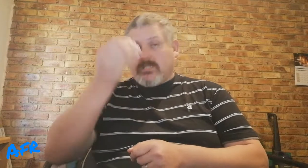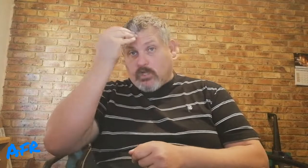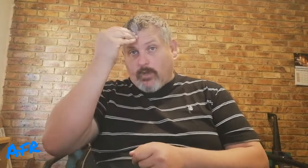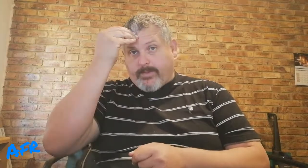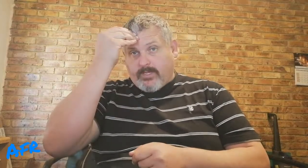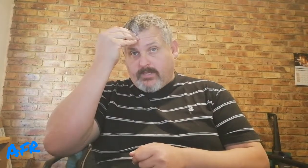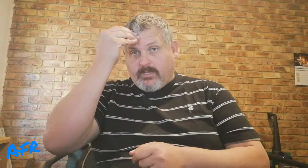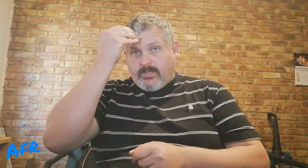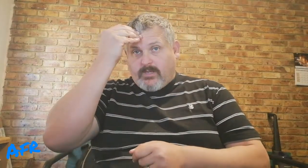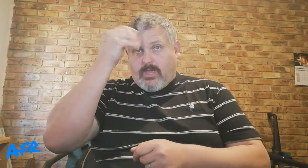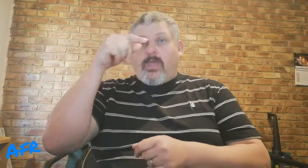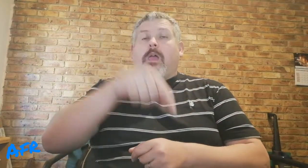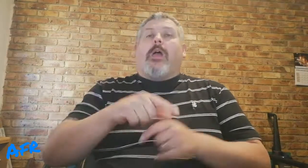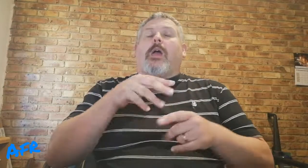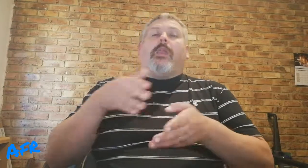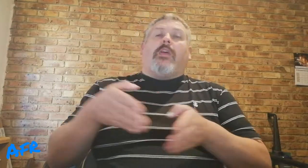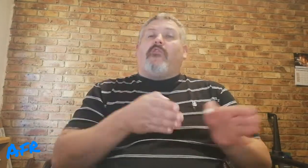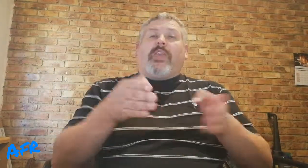Johannes die doope in die vier,